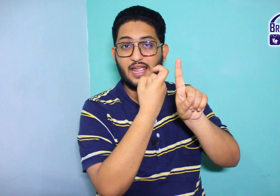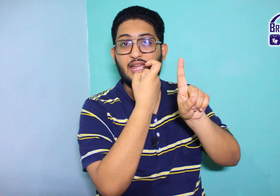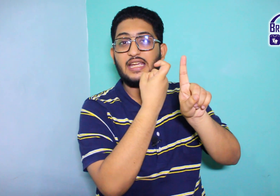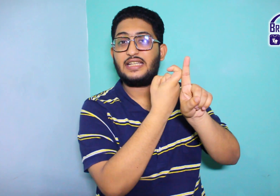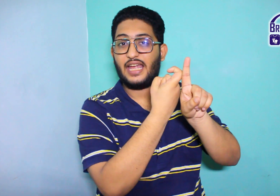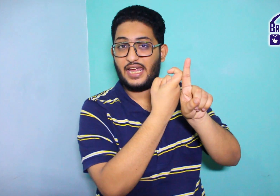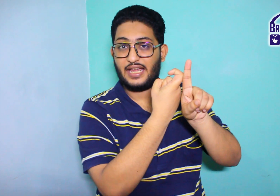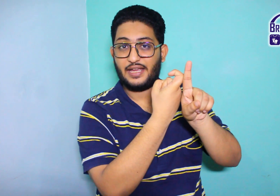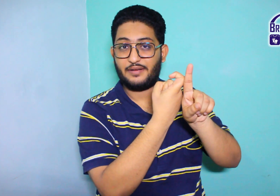के